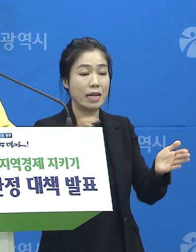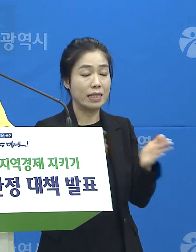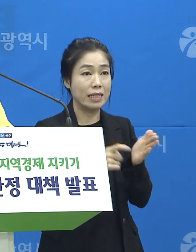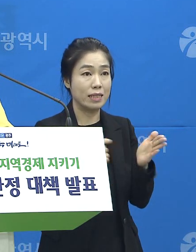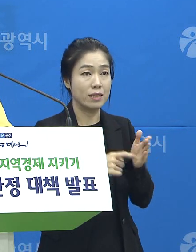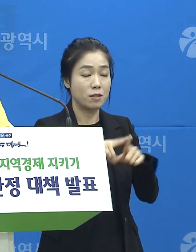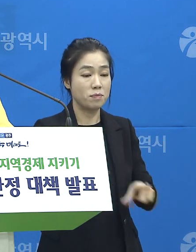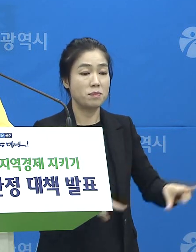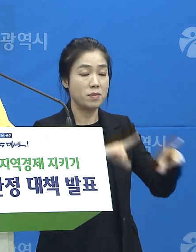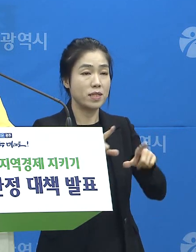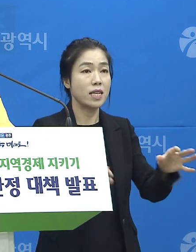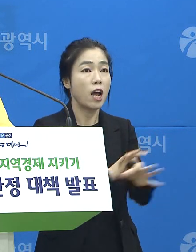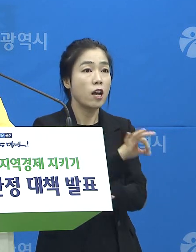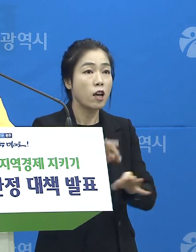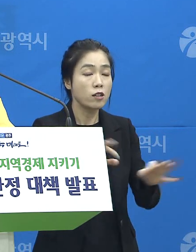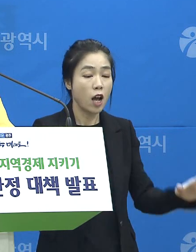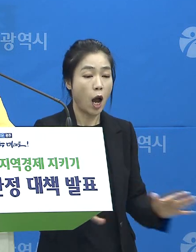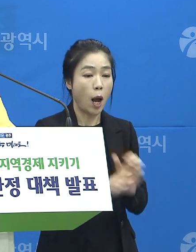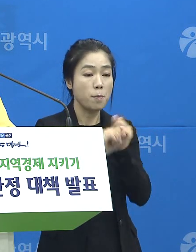긴급